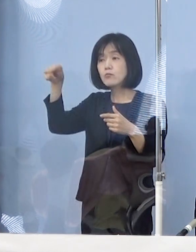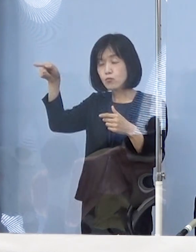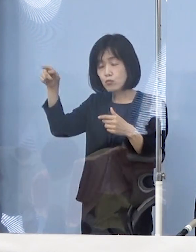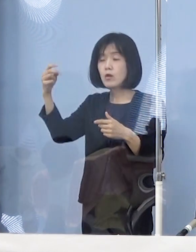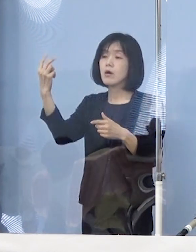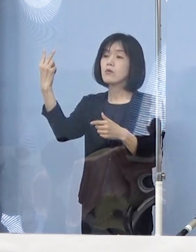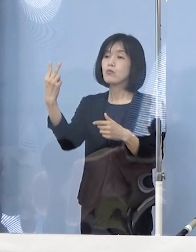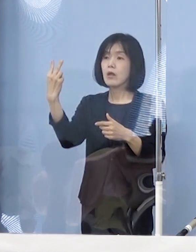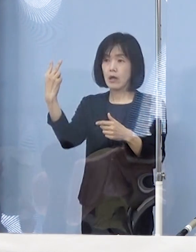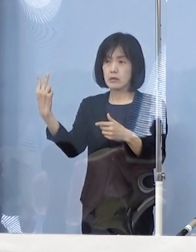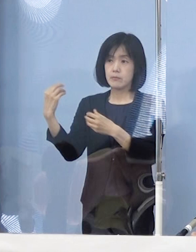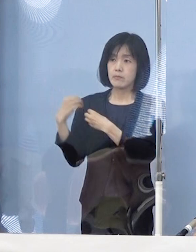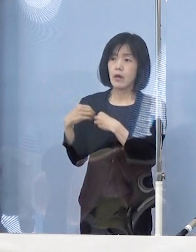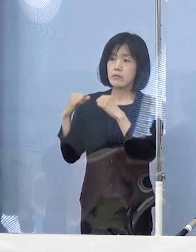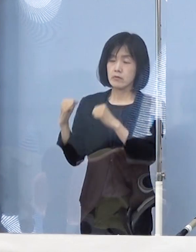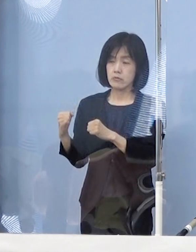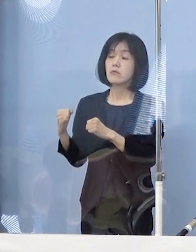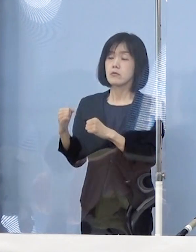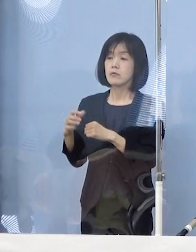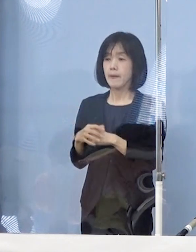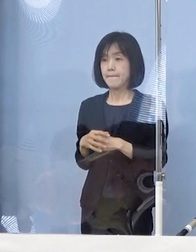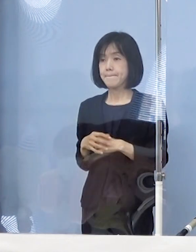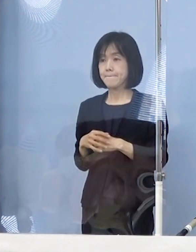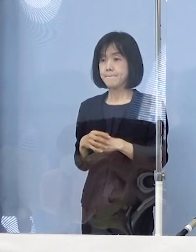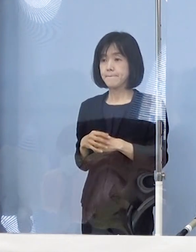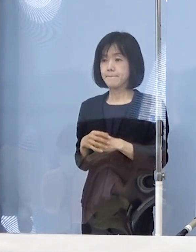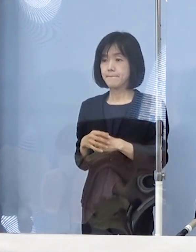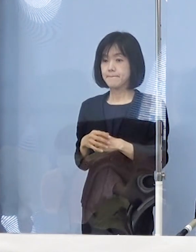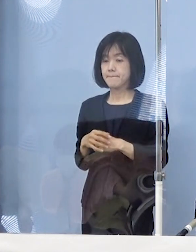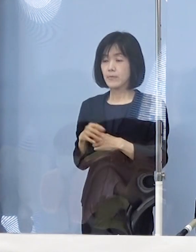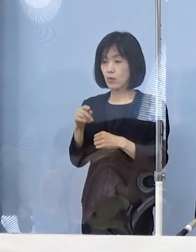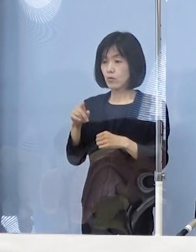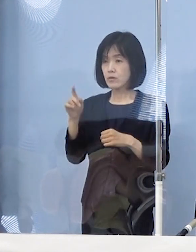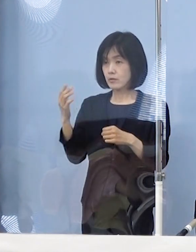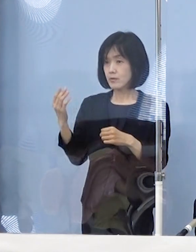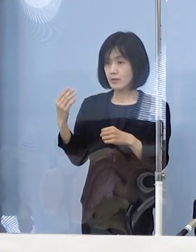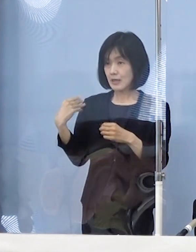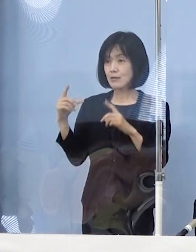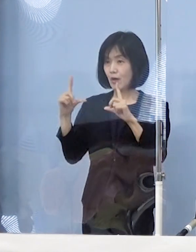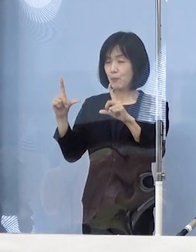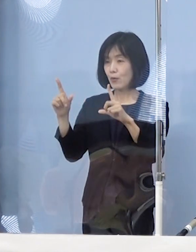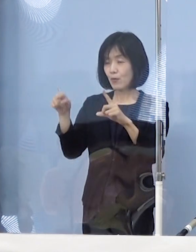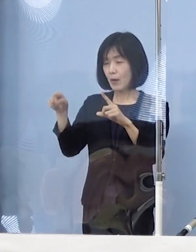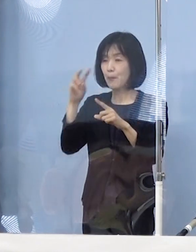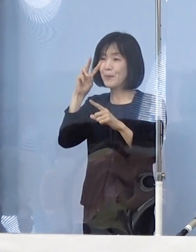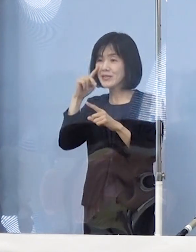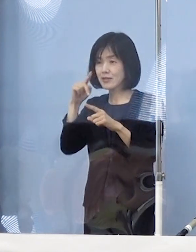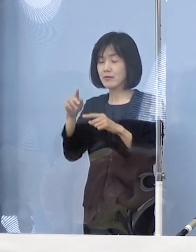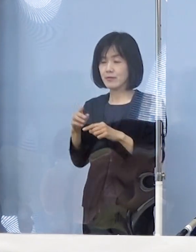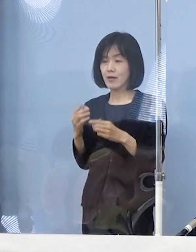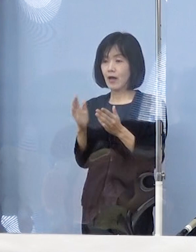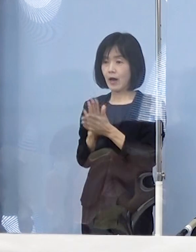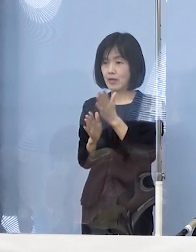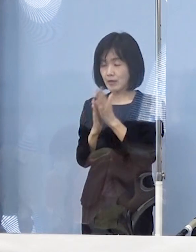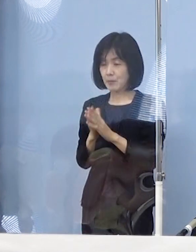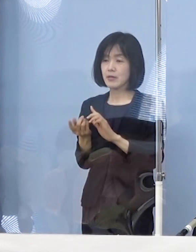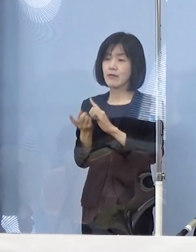2名ということでございました。すみません、その点は訂正させていただきます。